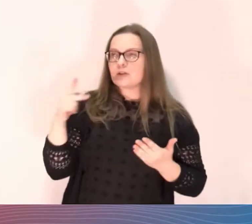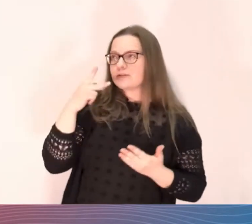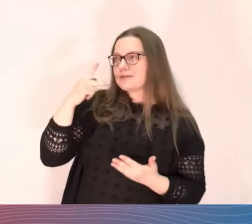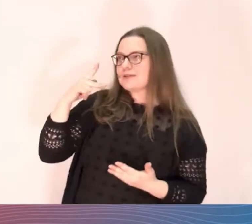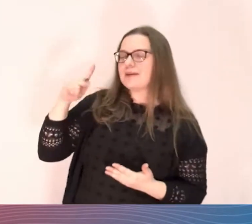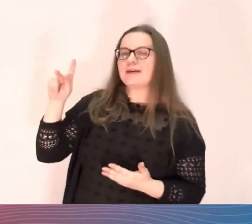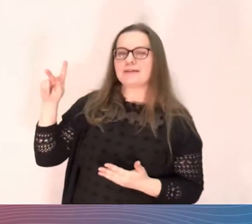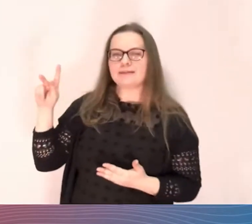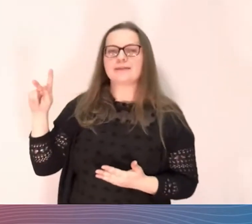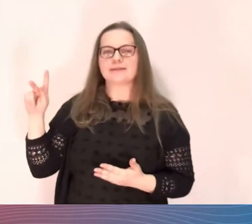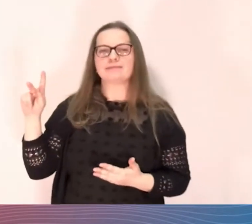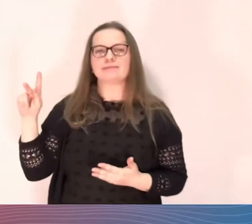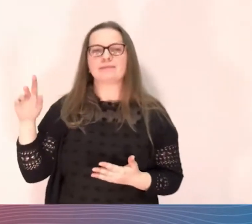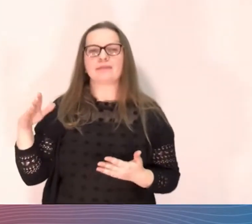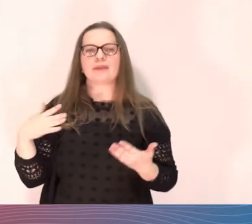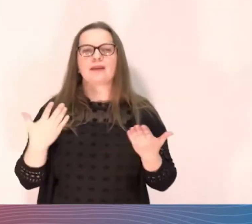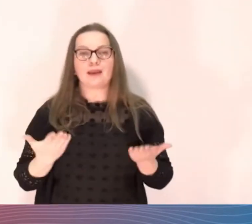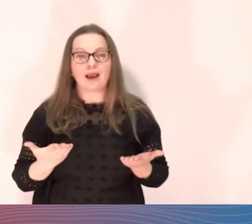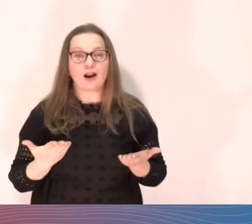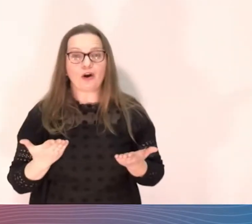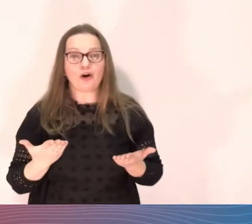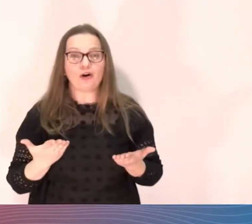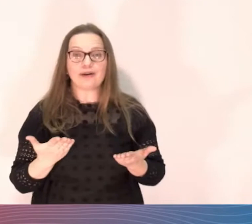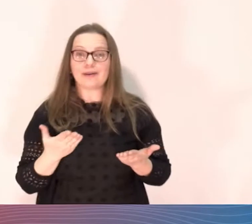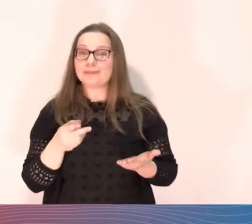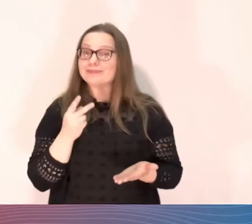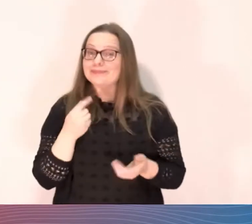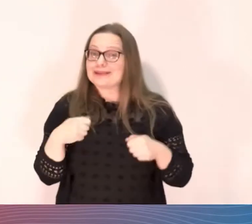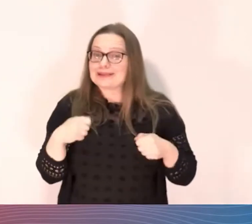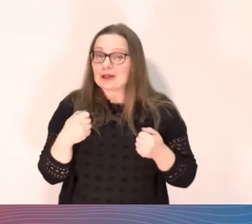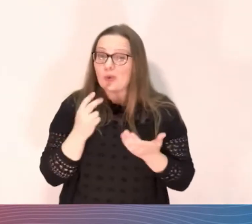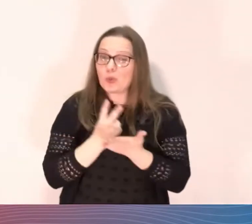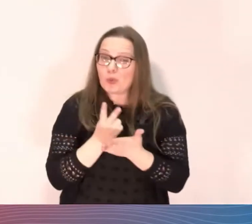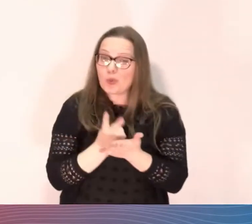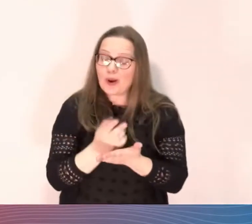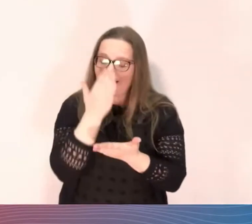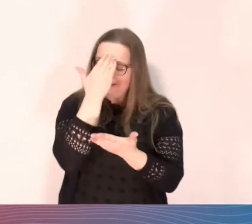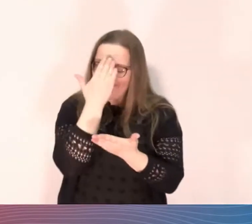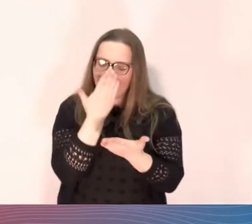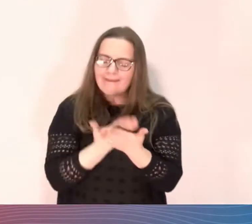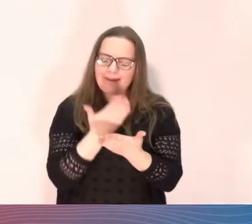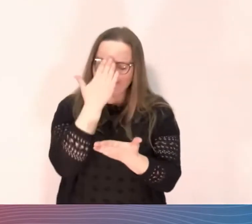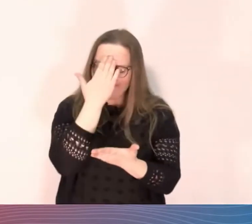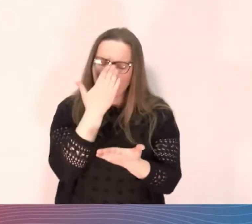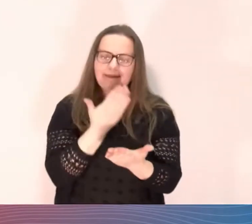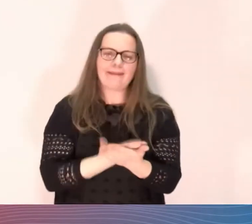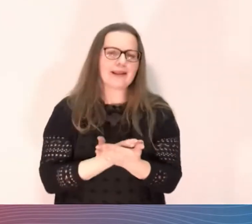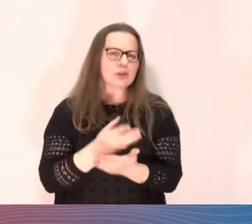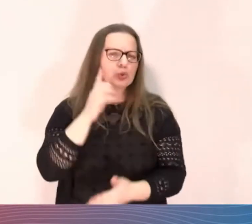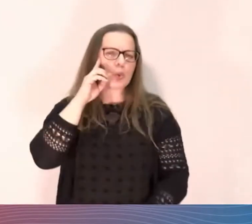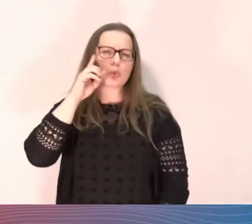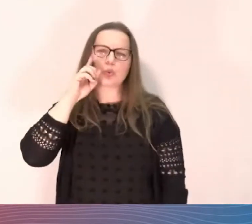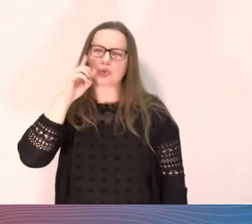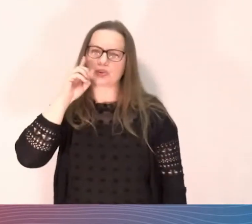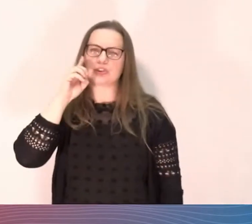encabeçamento de Cristo também acontece pelo crer. Nós passamos a ter uma